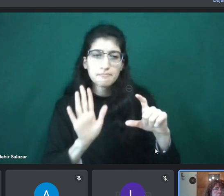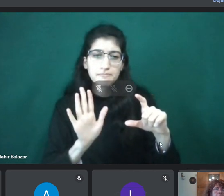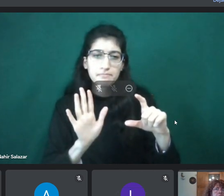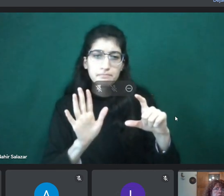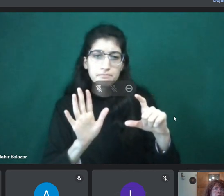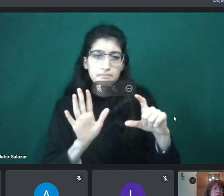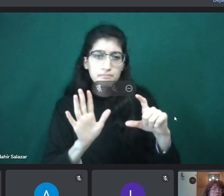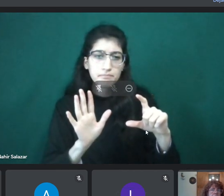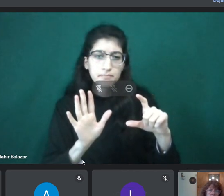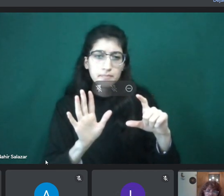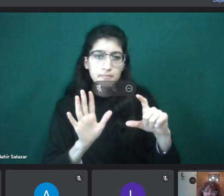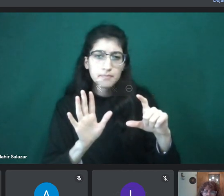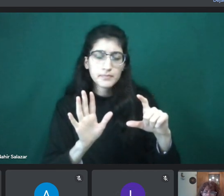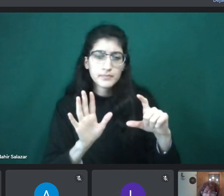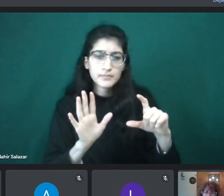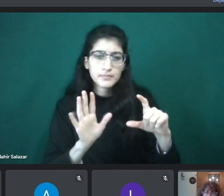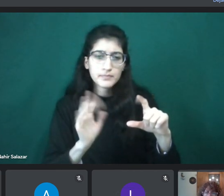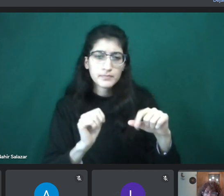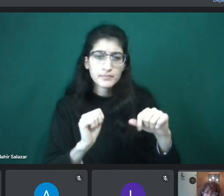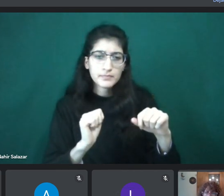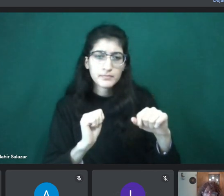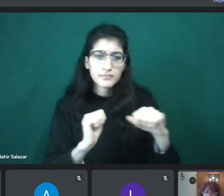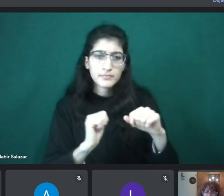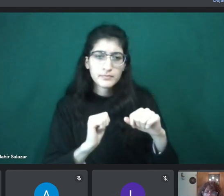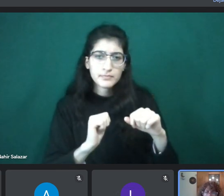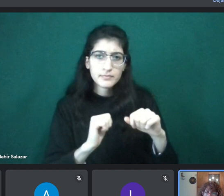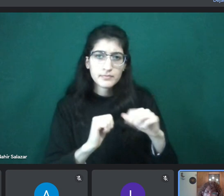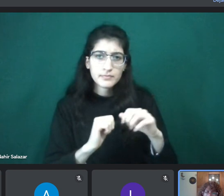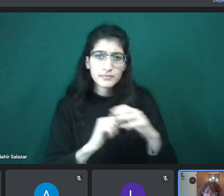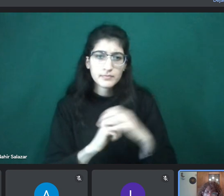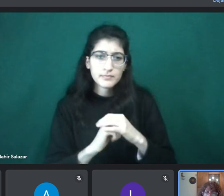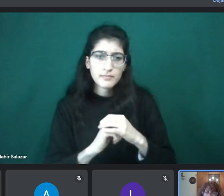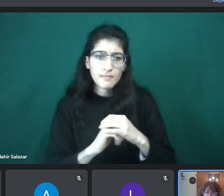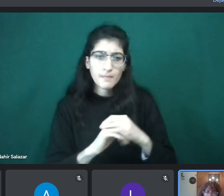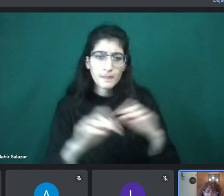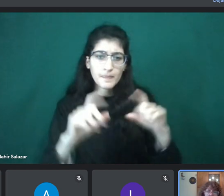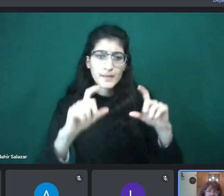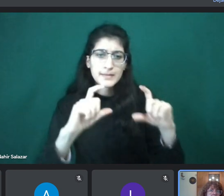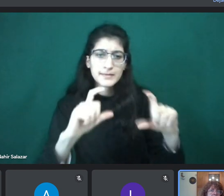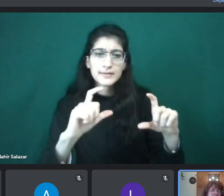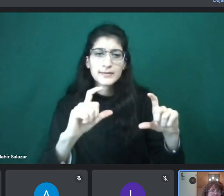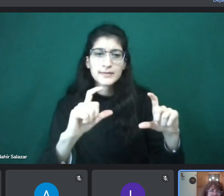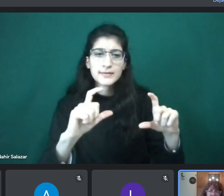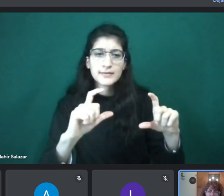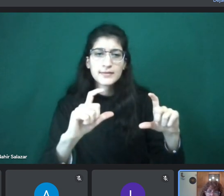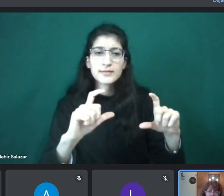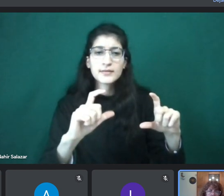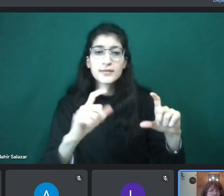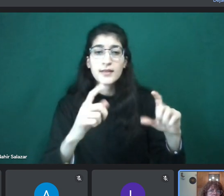No tengo Ahí está. Núcleo. Y el núcleo es sciences,